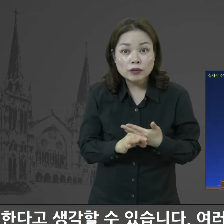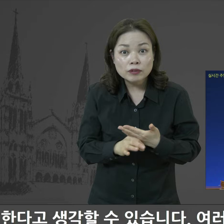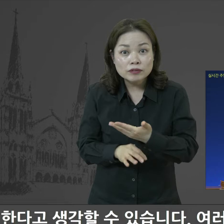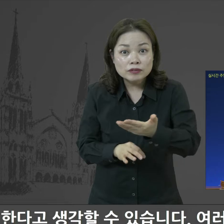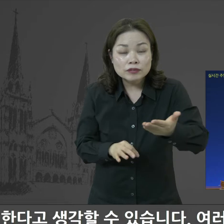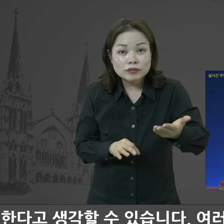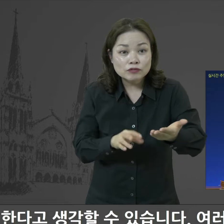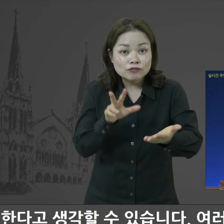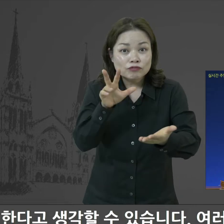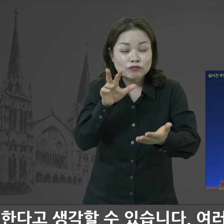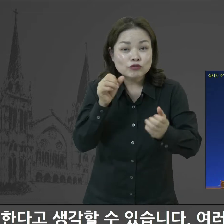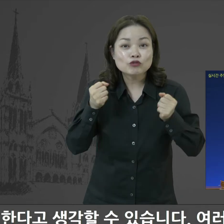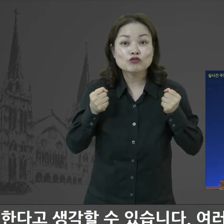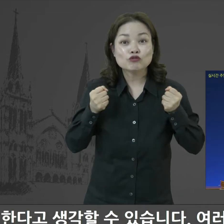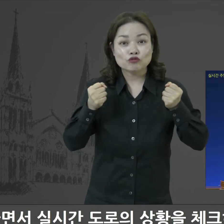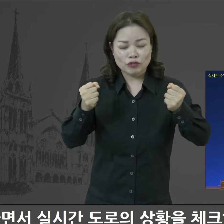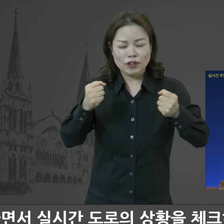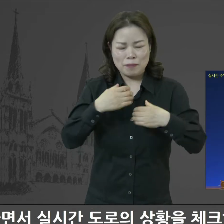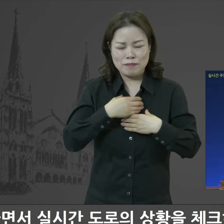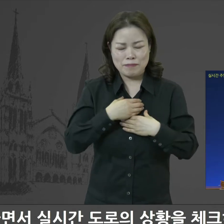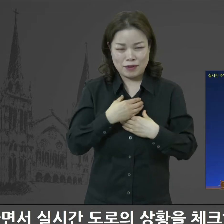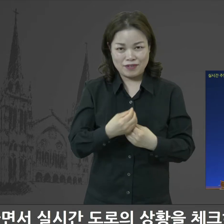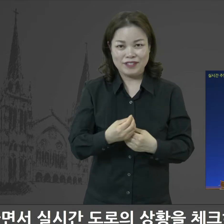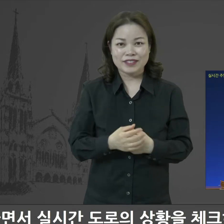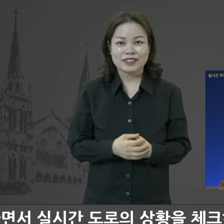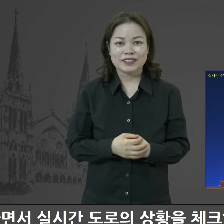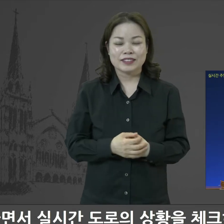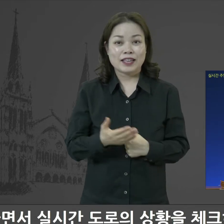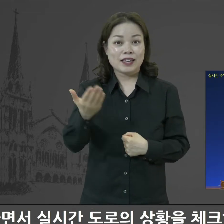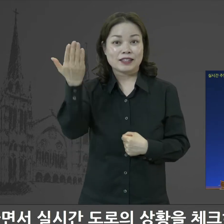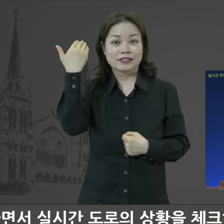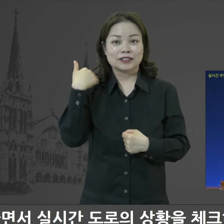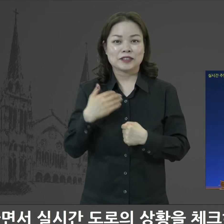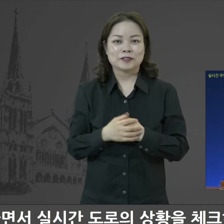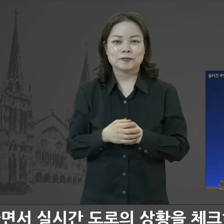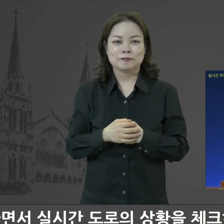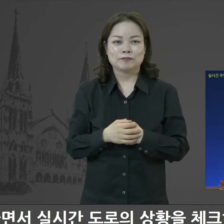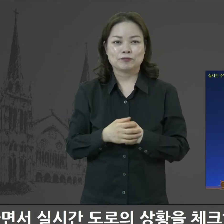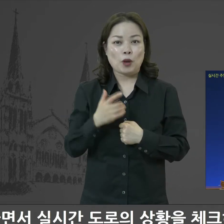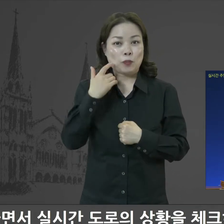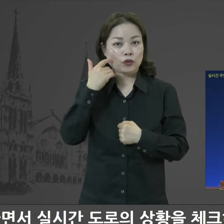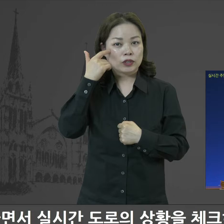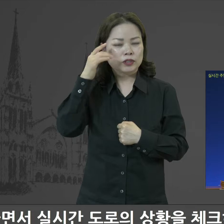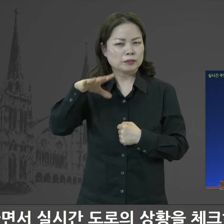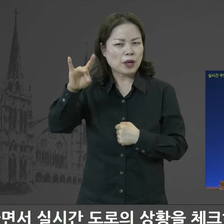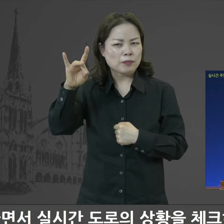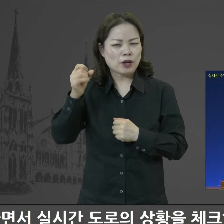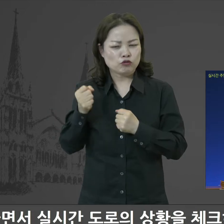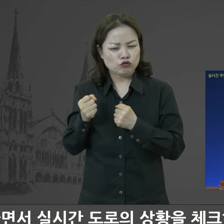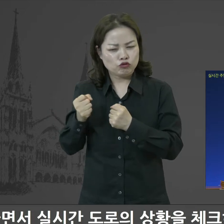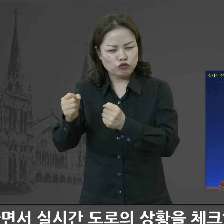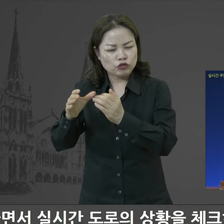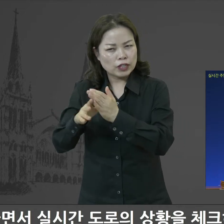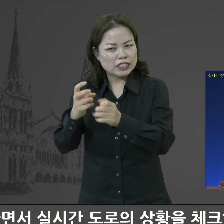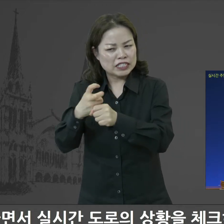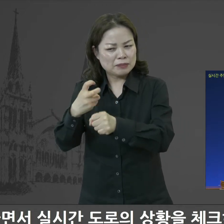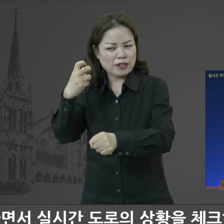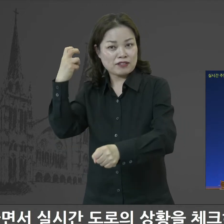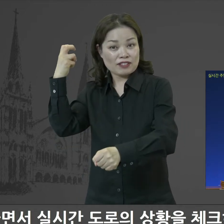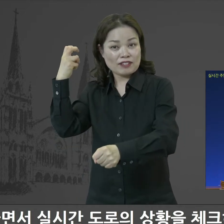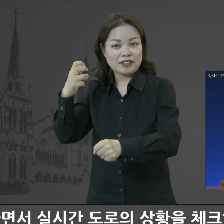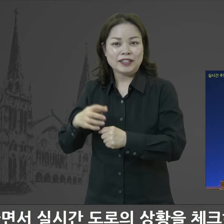여러분 참 운전하기 수월하고 편할 겁니다. 예전에 제가 처음 운전을 할 때 한 20년